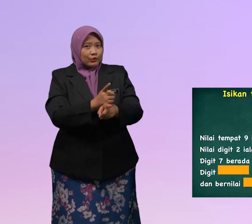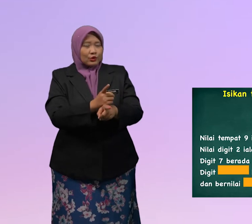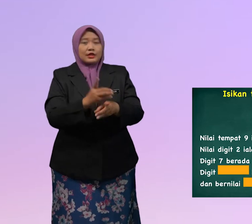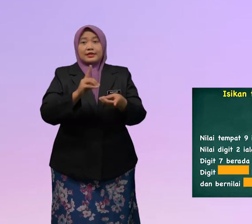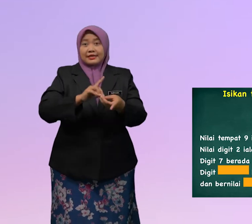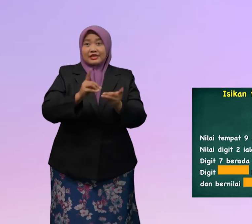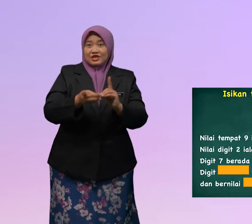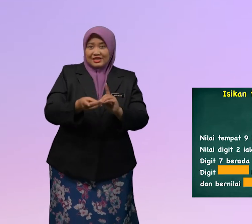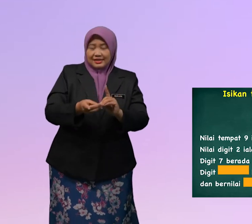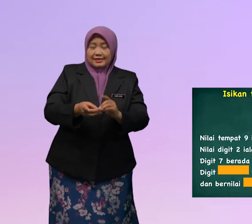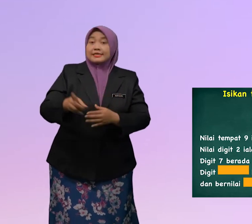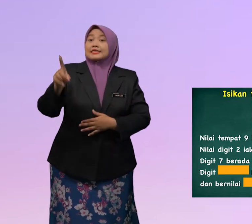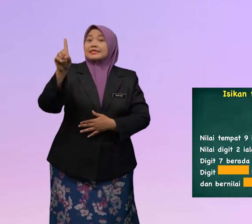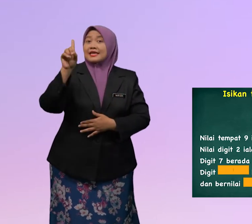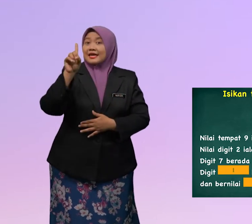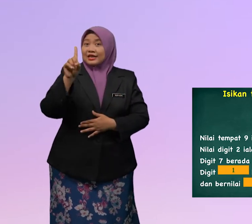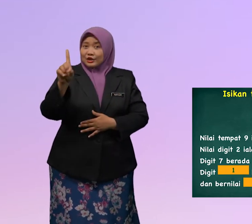Betul, digit 1.